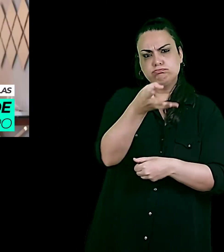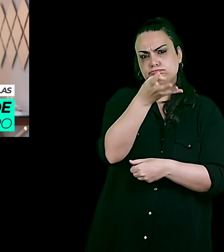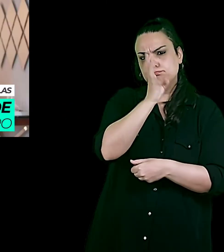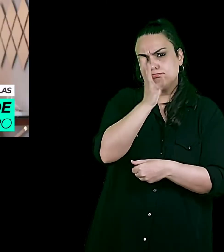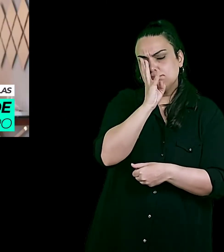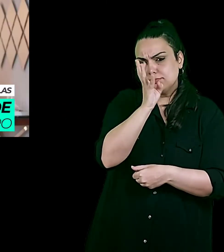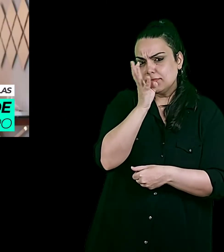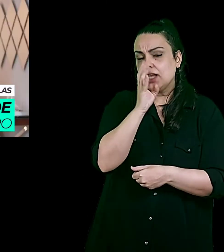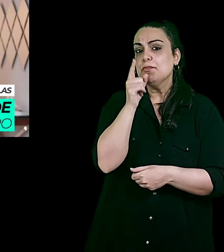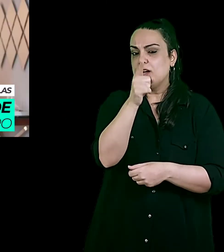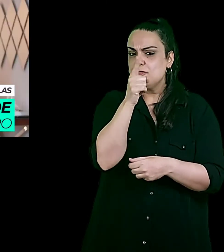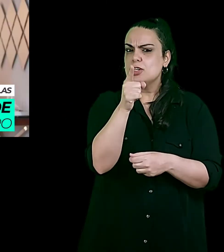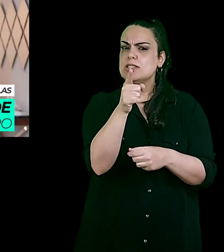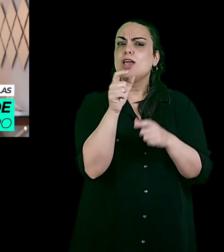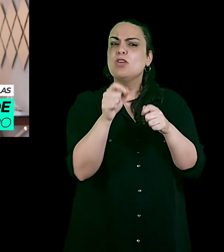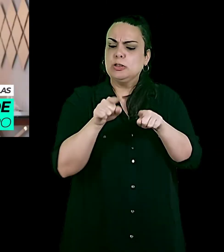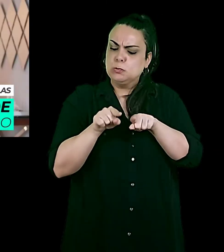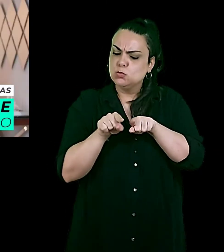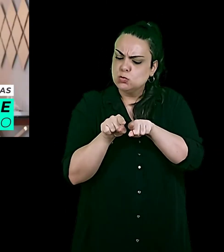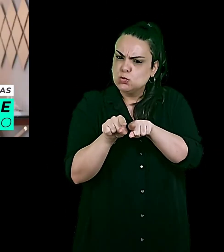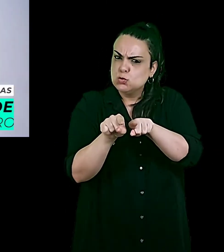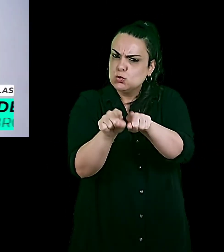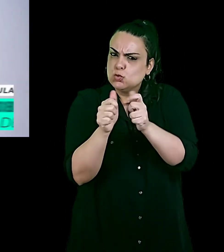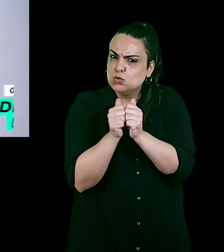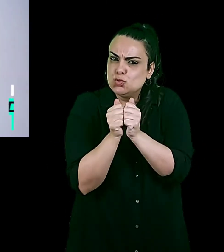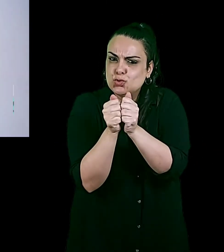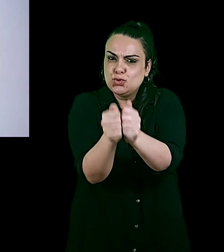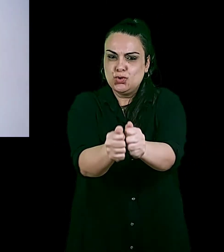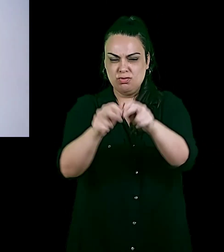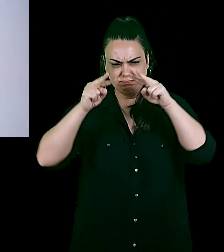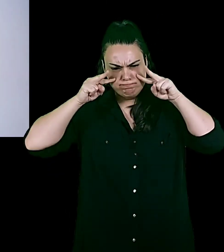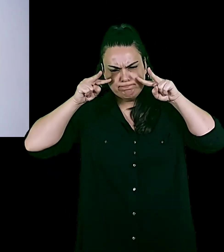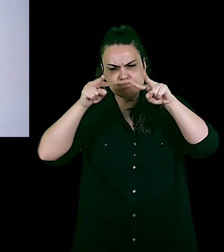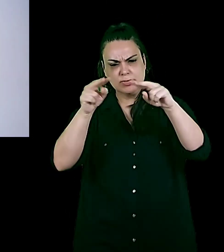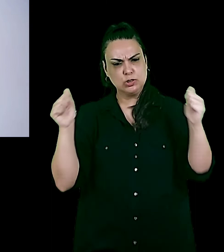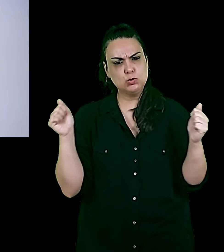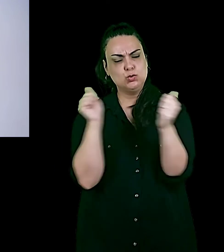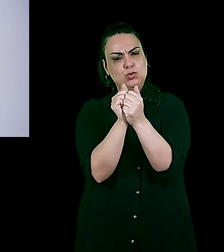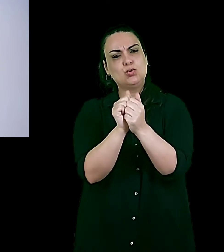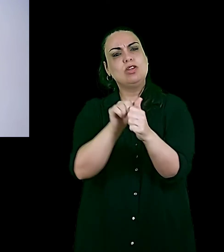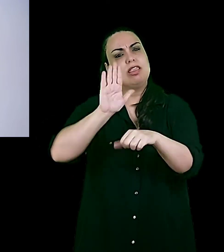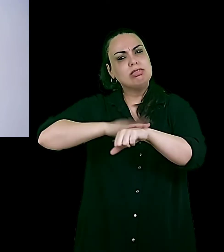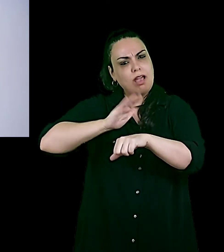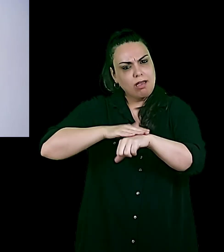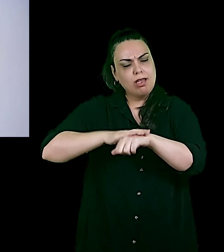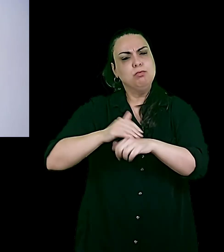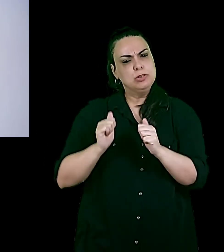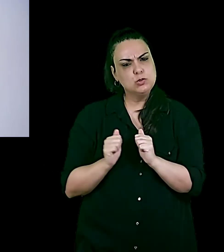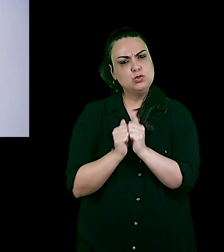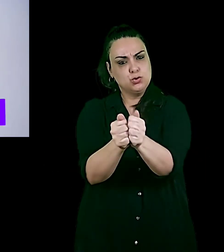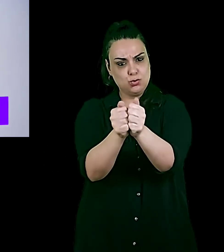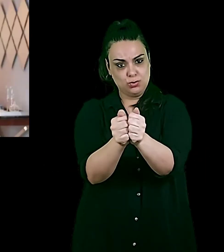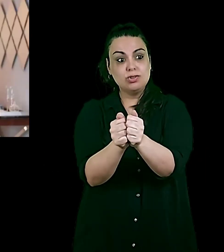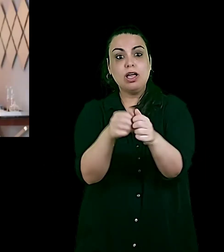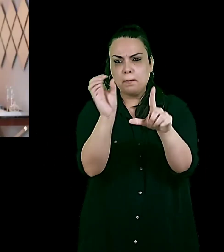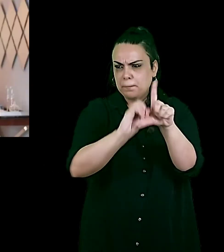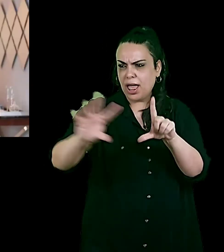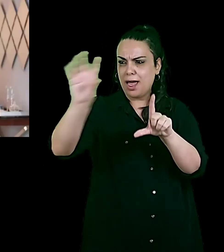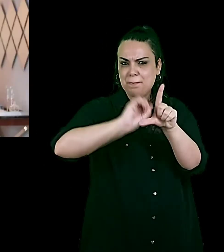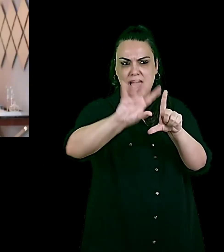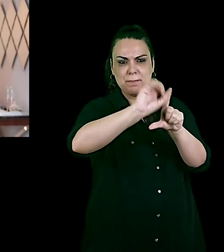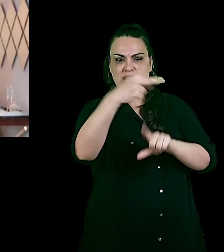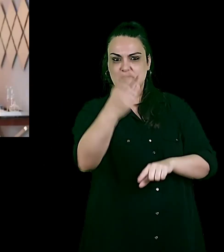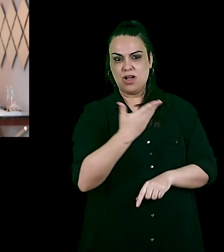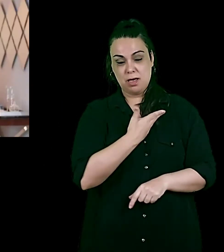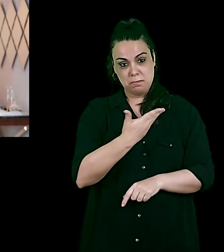lá, assiste para você caminhar na mesma visão que nós estamos caminhando, no mesmo tempo que nós estamos caminhando e compartilhe com